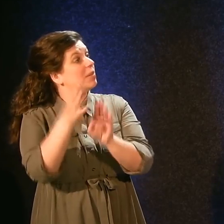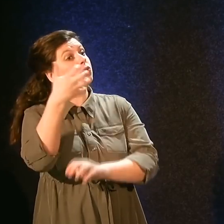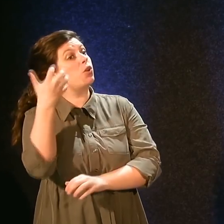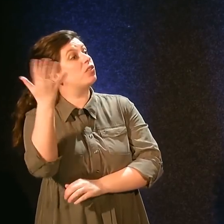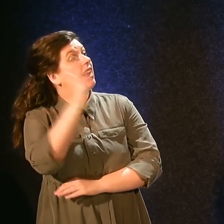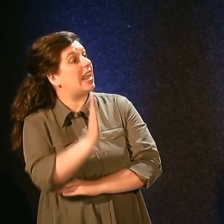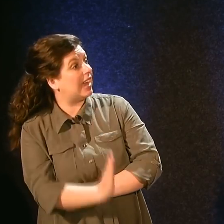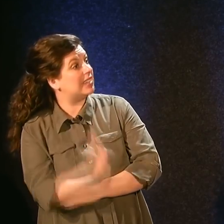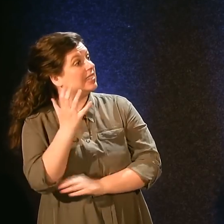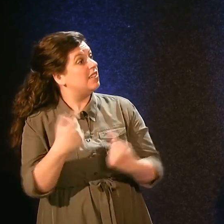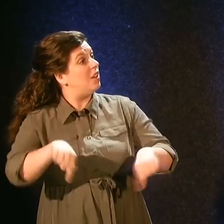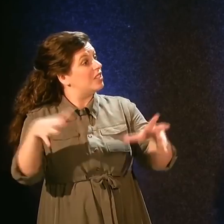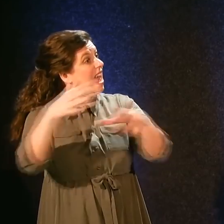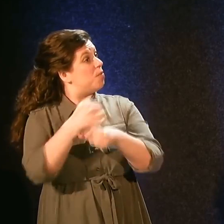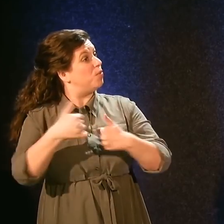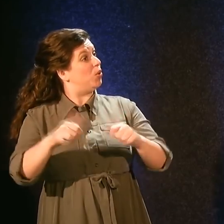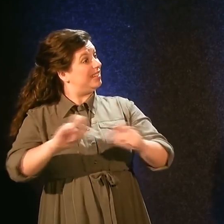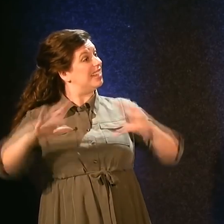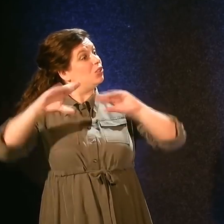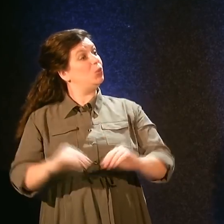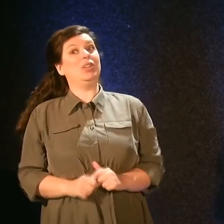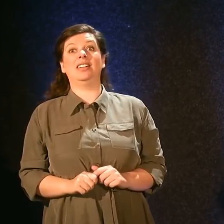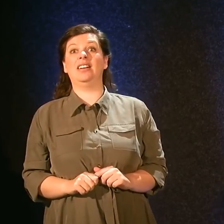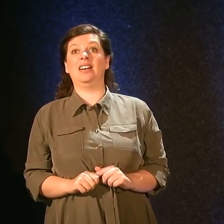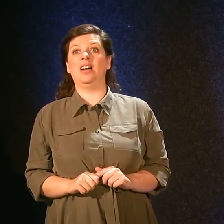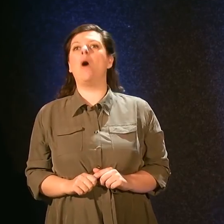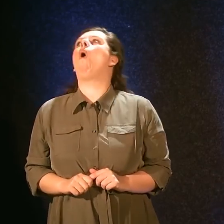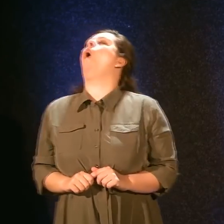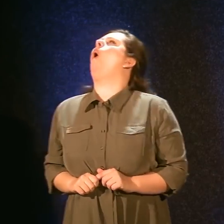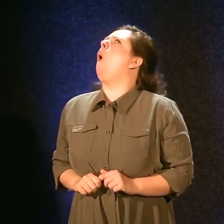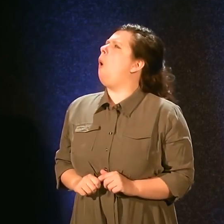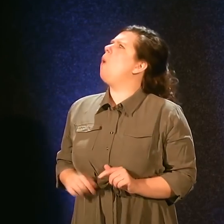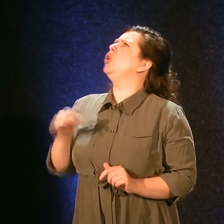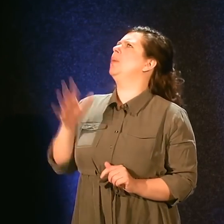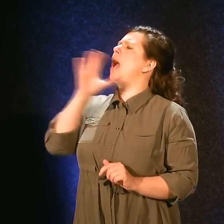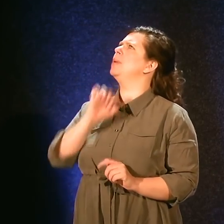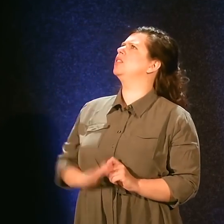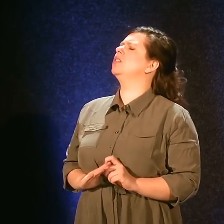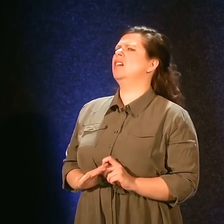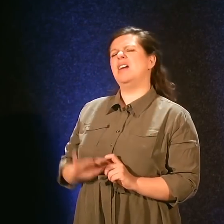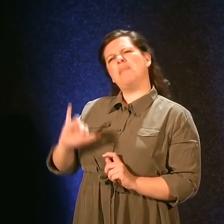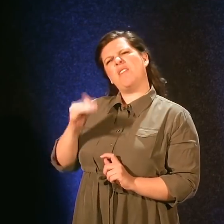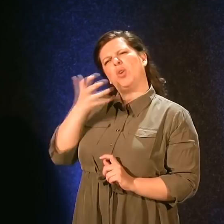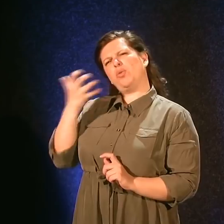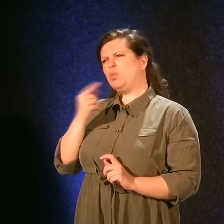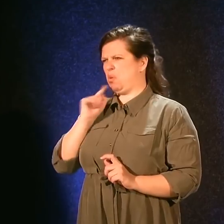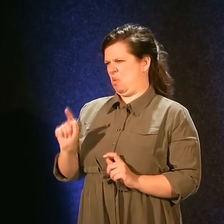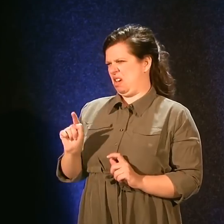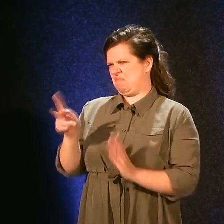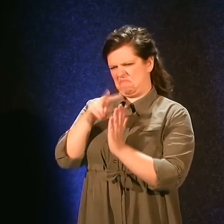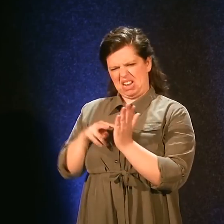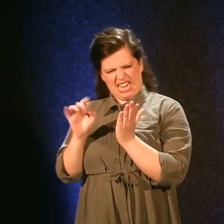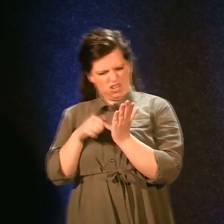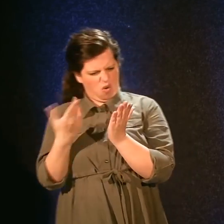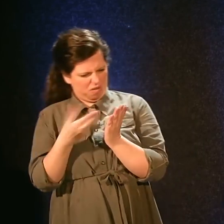Geest. Die wil ons helpen om goede dingen te doen. Oh, nou snap ik hem. Maar over welke vrucht heb je het dan? Ik lees niets in de Bijbel